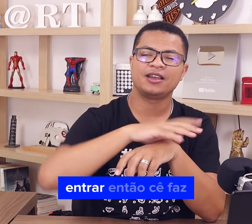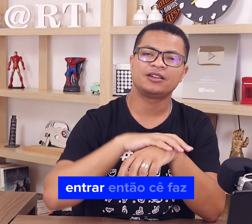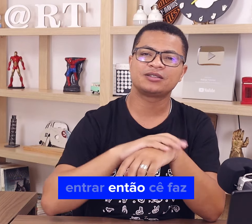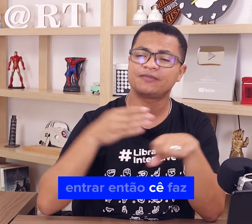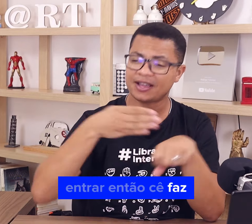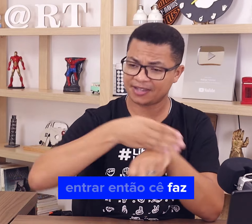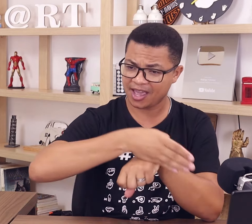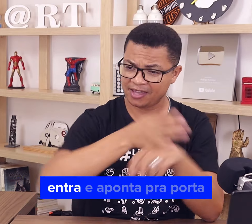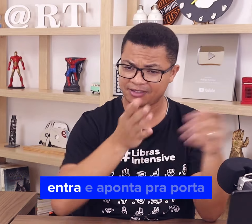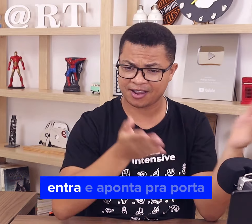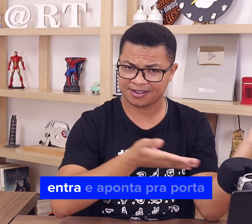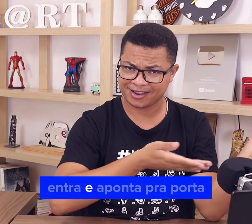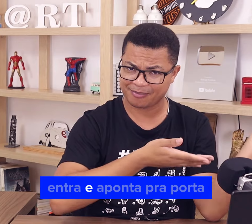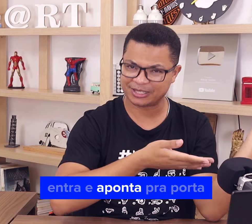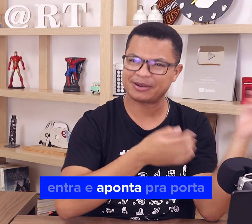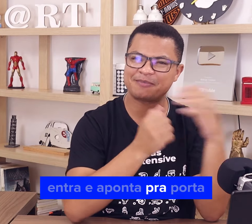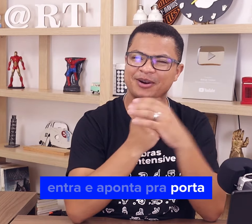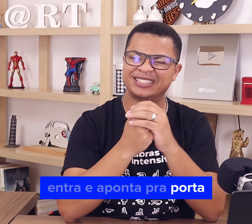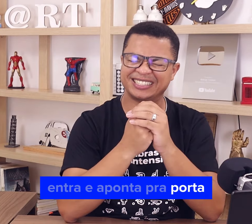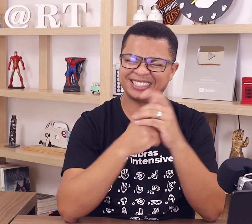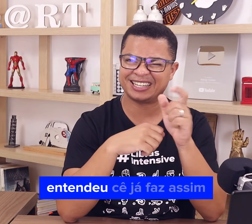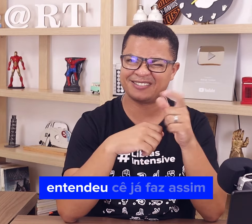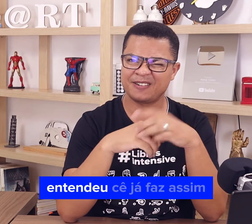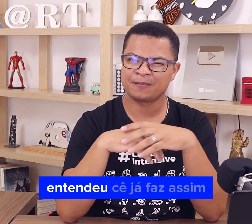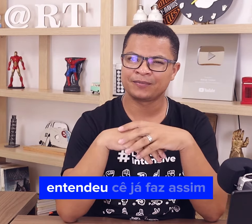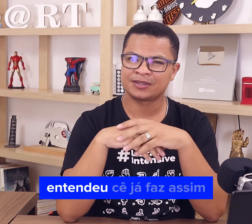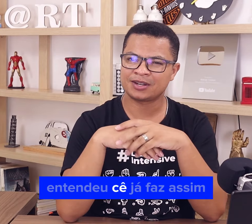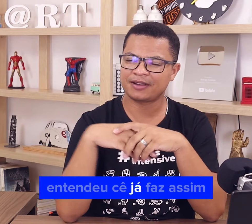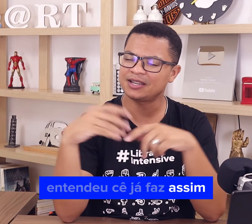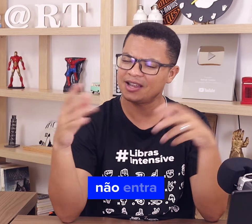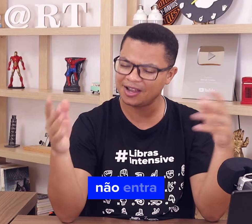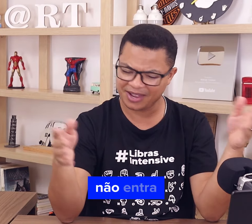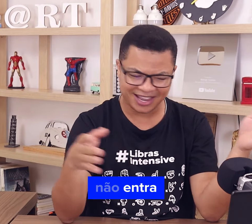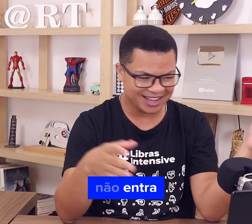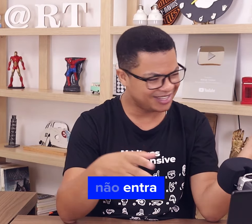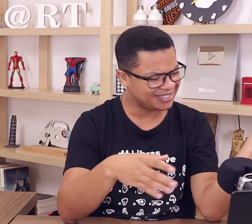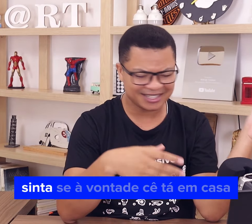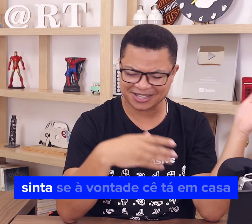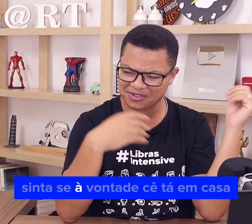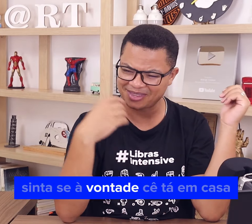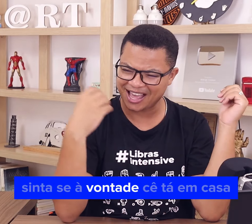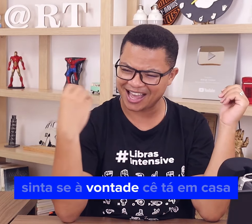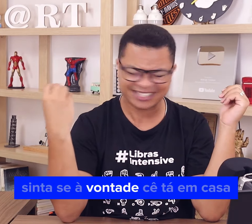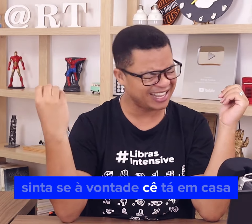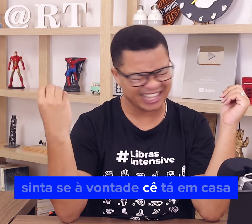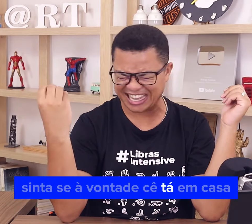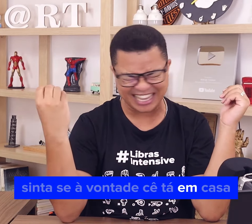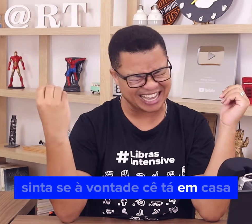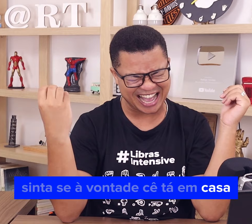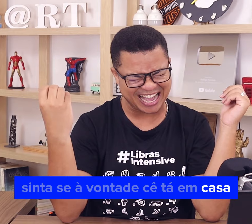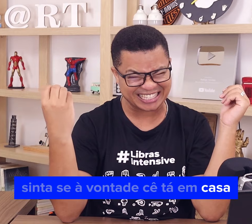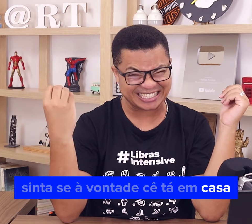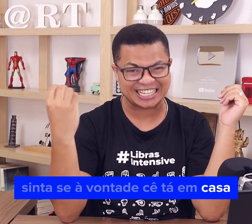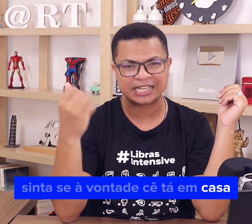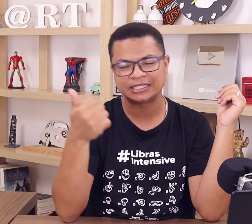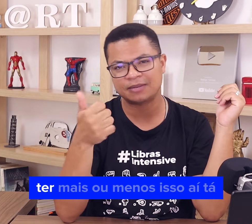Então, faz, entra e aponta pra porta. Entendeu? Você já faz assim, não, entra, senta-se à vontade, você tá em casa. Então,